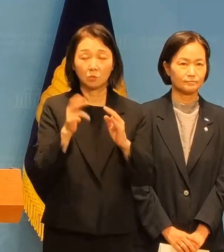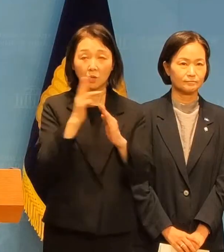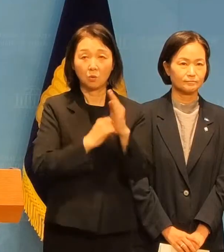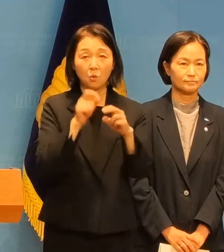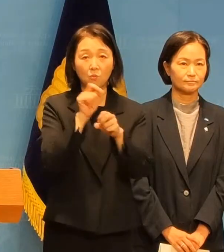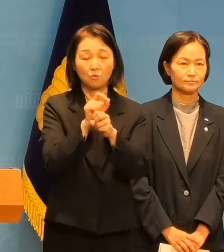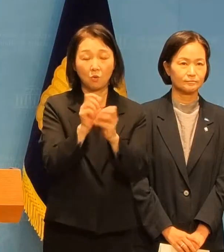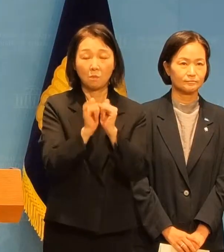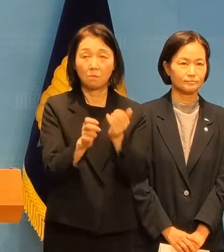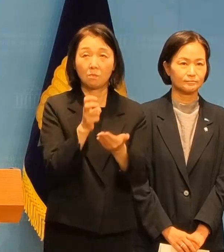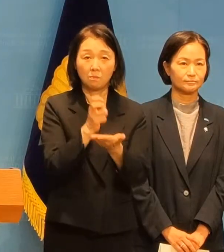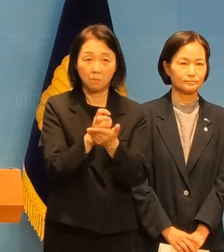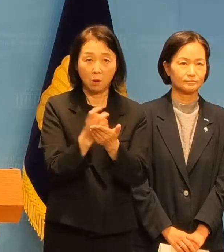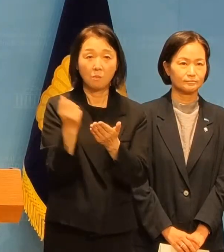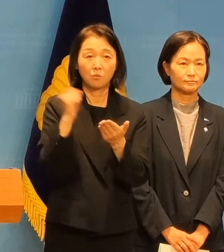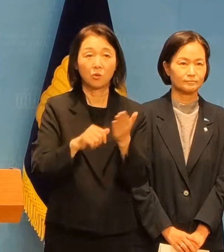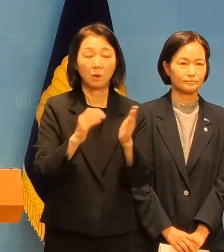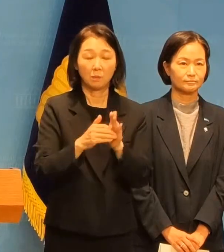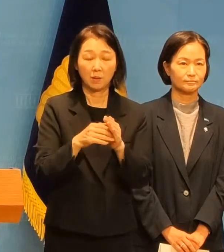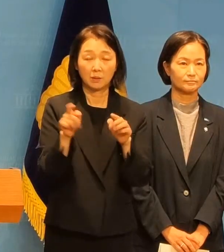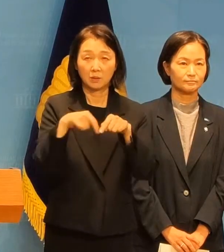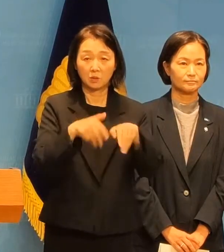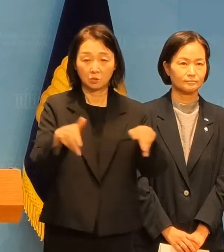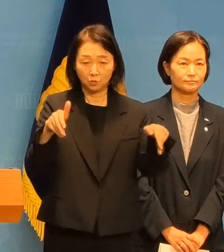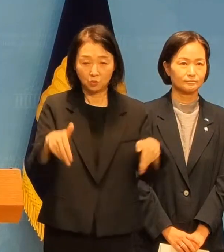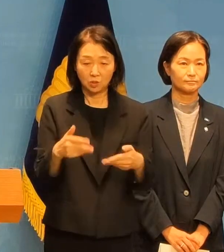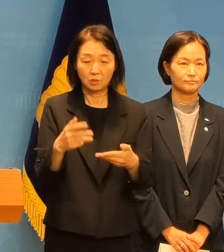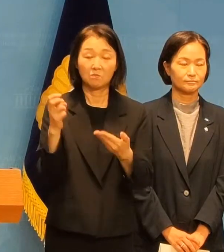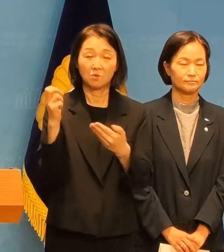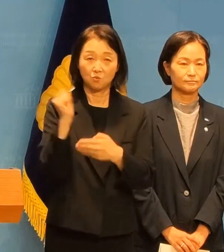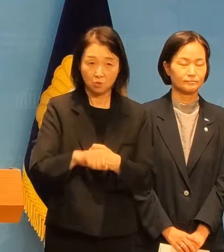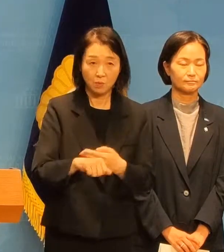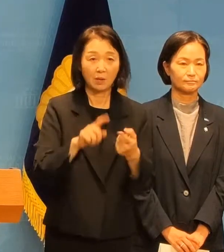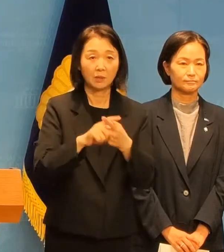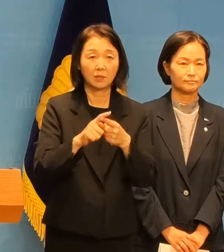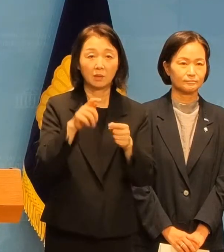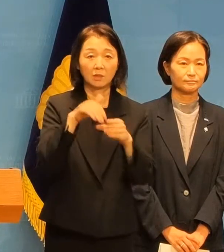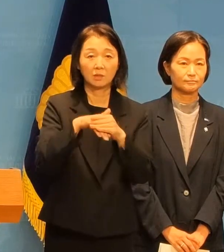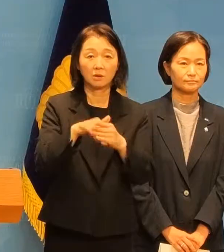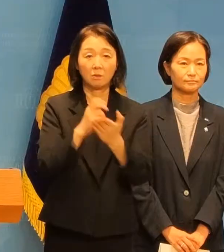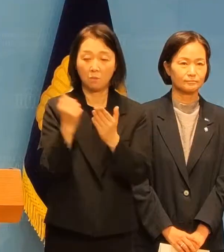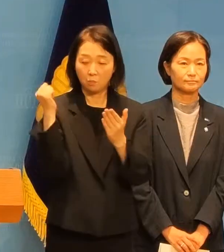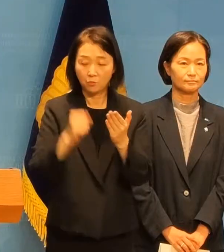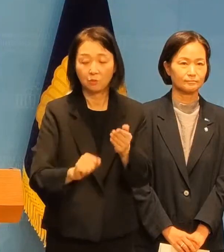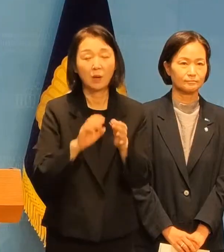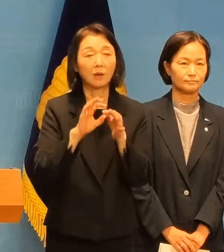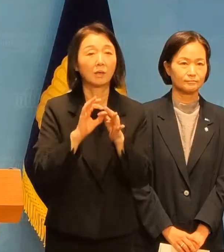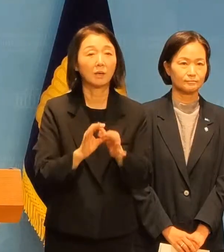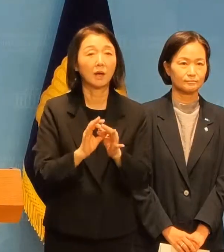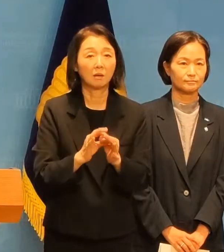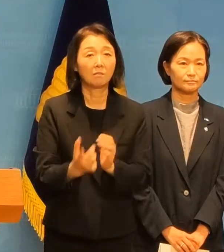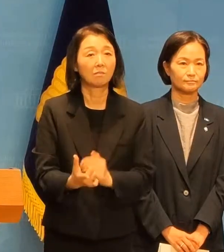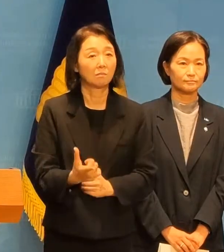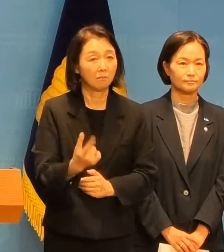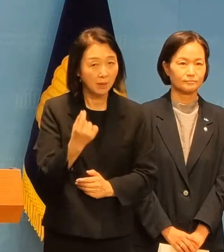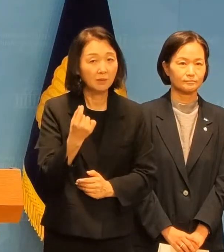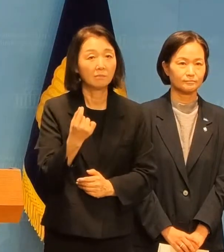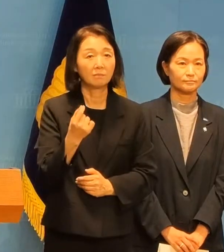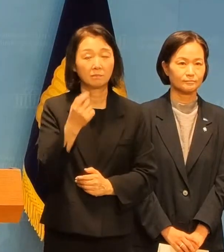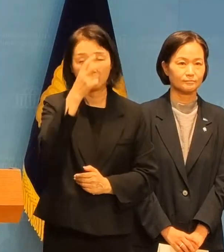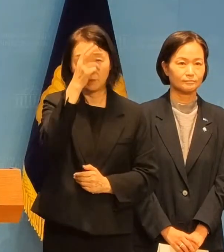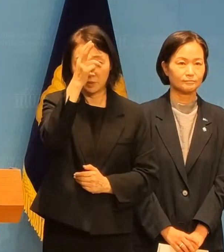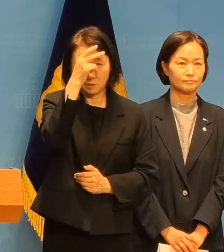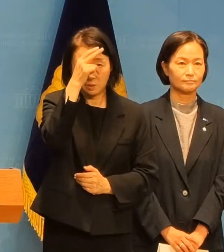국가공무원법 위반과 정치중립 위반의 소지, 그다음에 선거법 위반과 관련돼서도 조속한 시일 안에